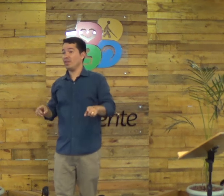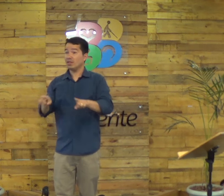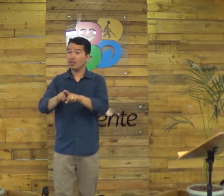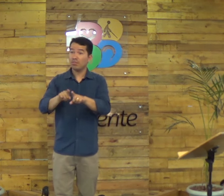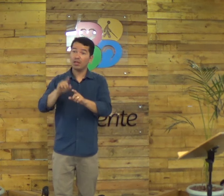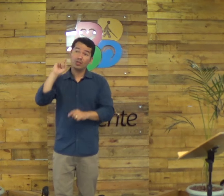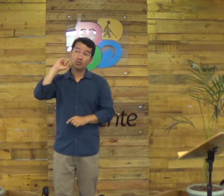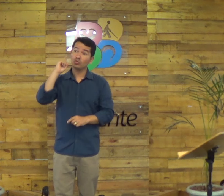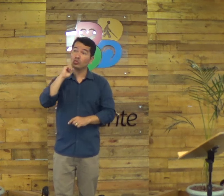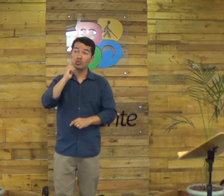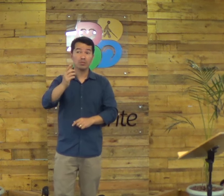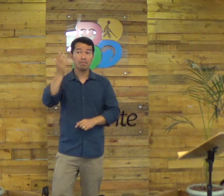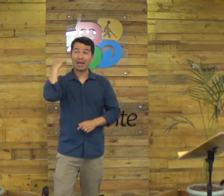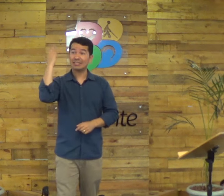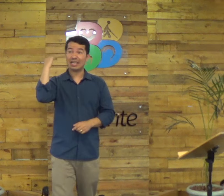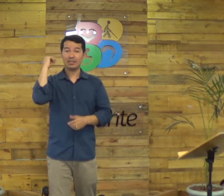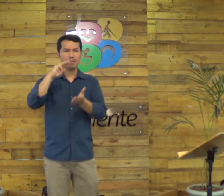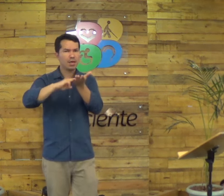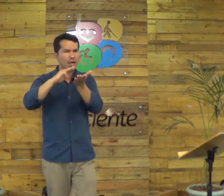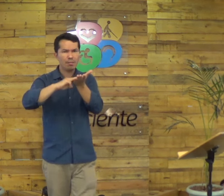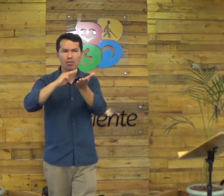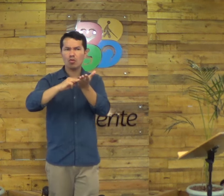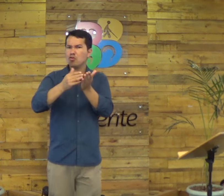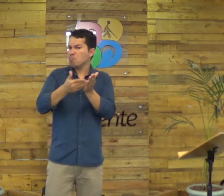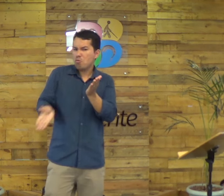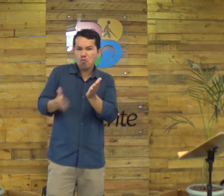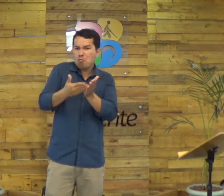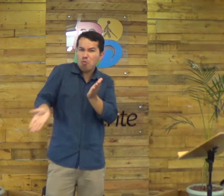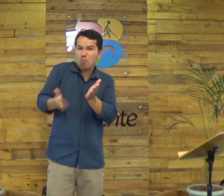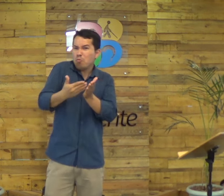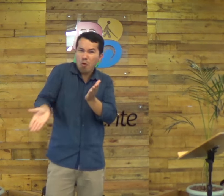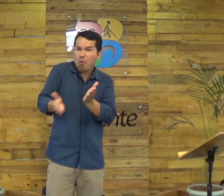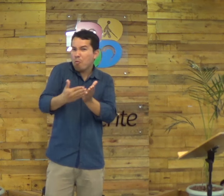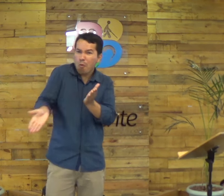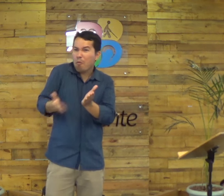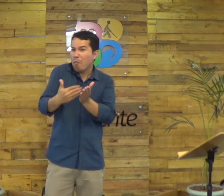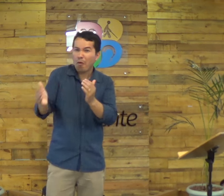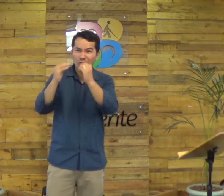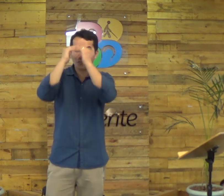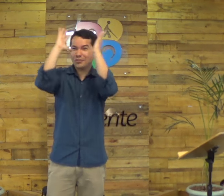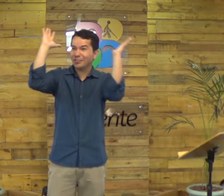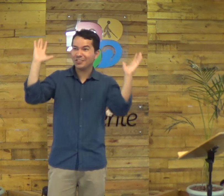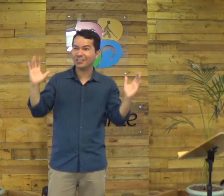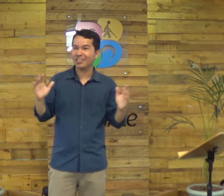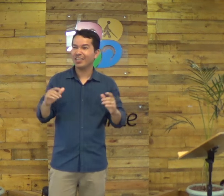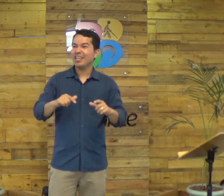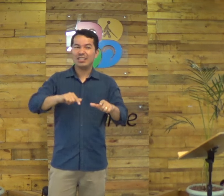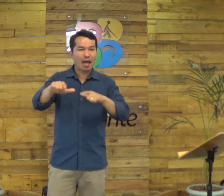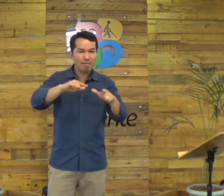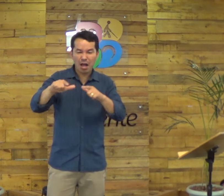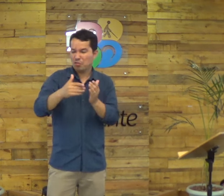profissões, eu conheço surdos que eram membros, e saíram, sabe? Saíram da igreja,